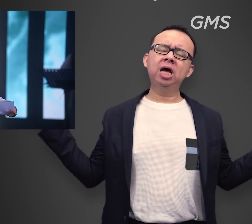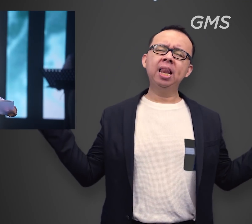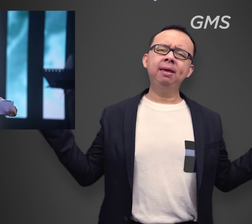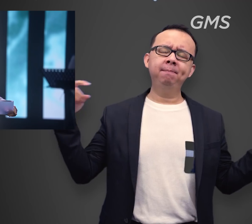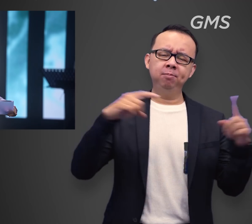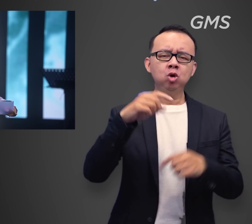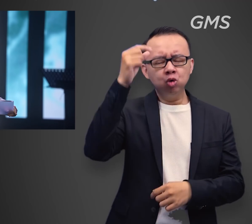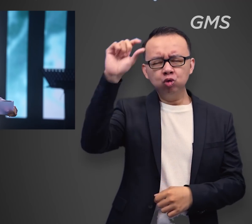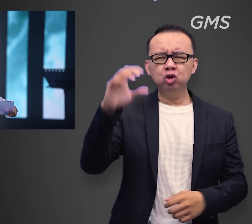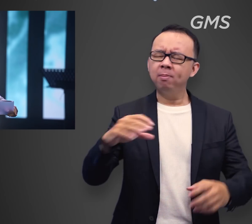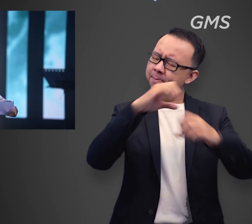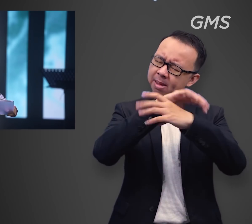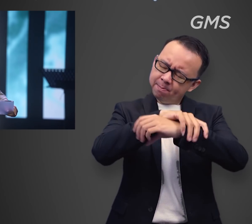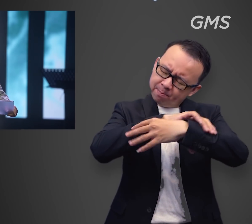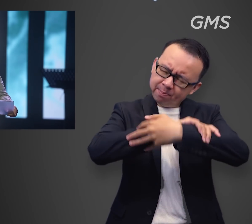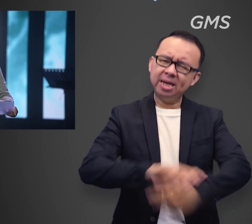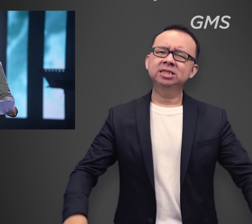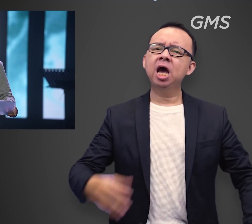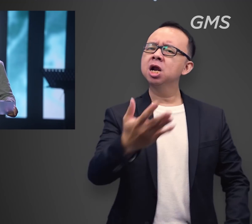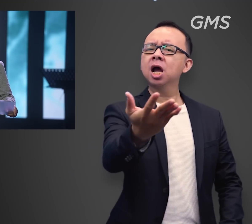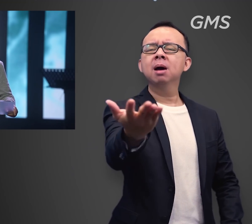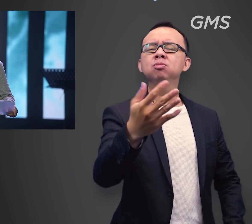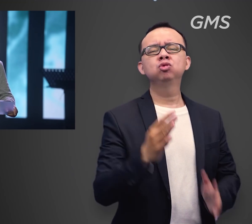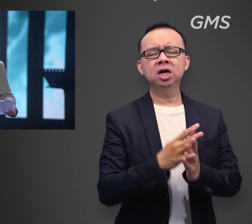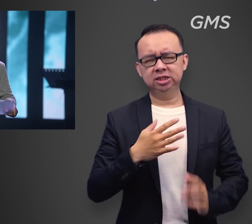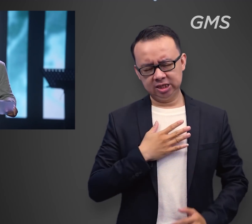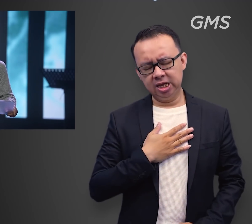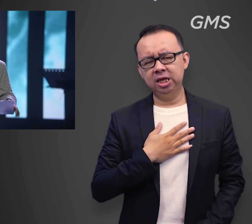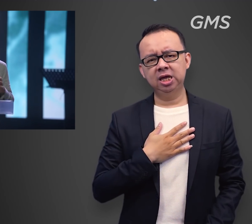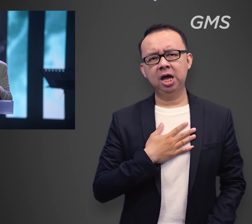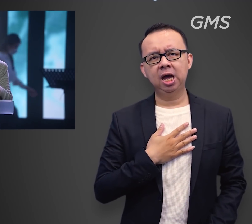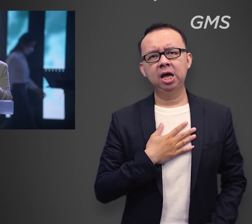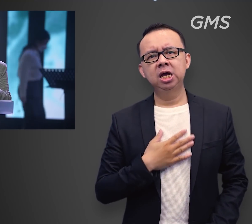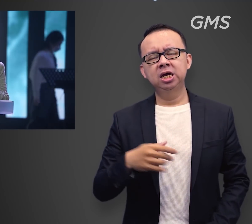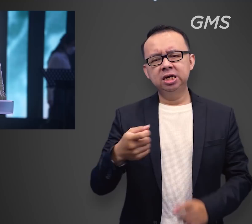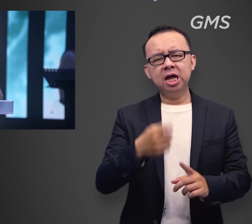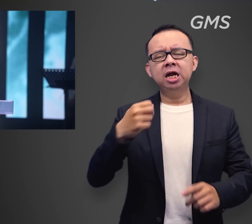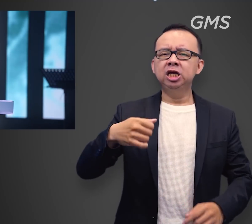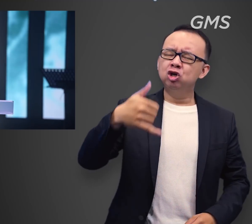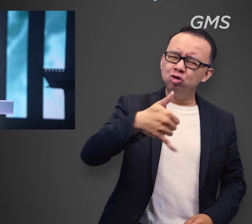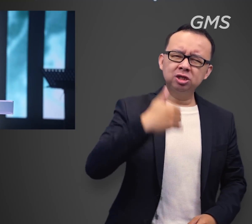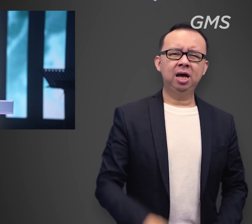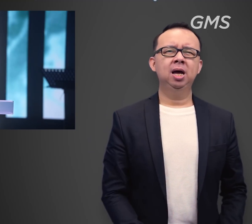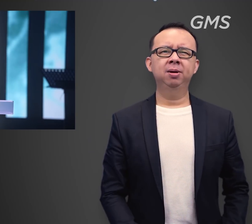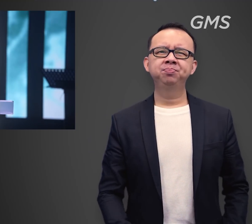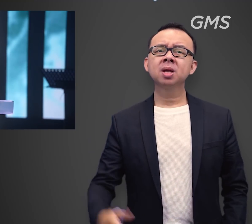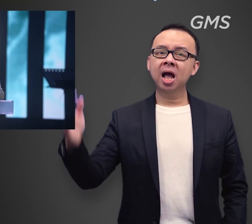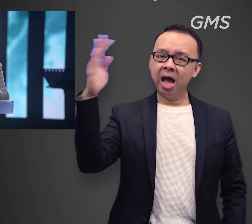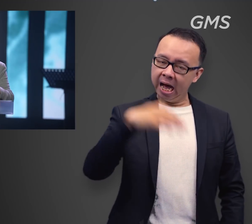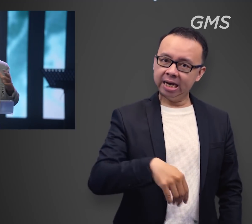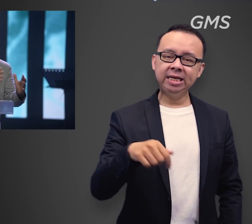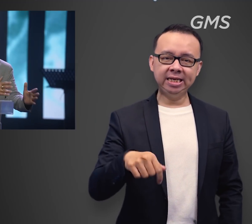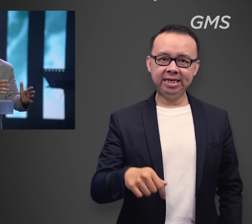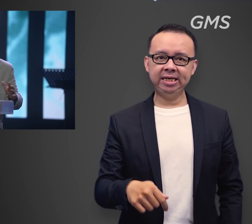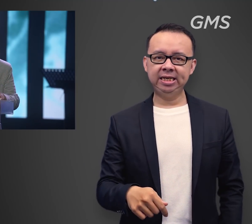demi membebaskan Anda dan saya dari semua belenggu dosa. Sehingga hari ini kita bukan lagi